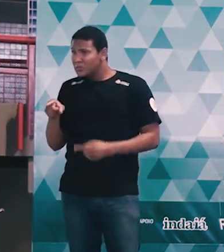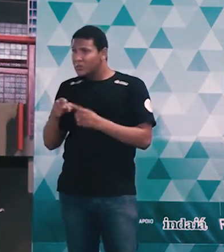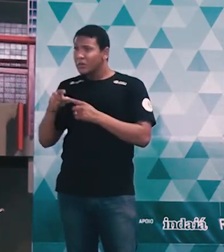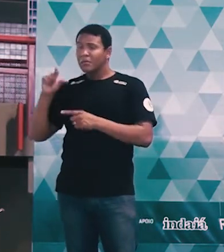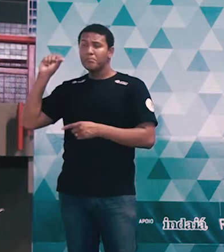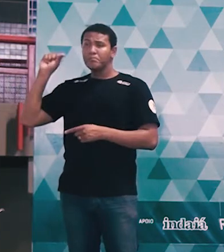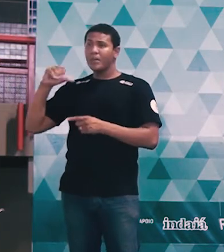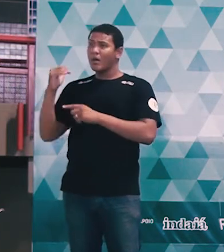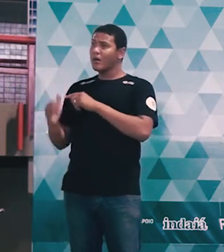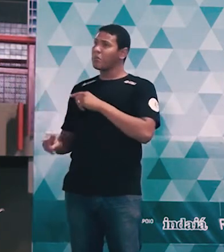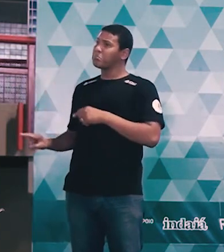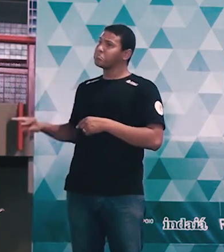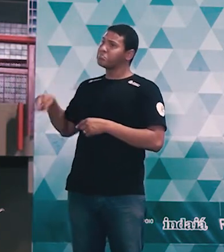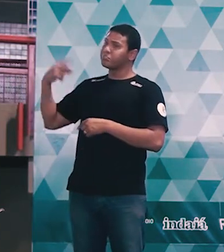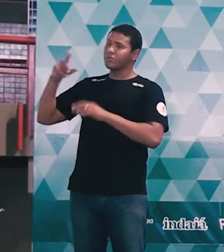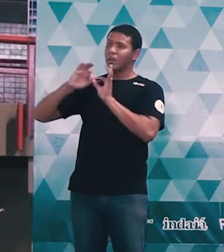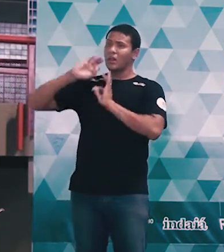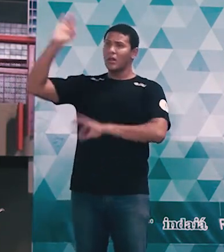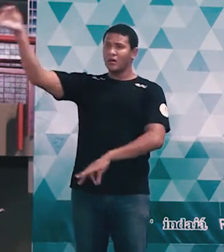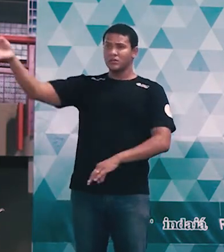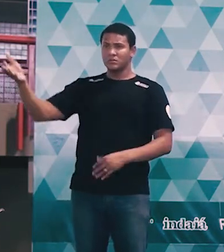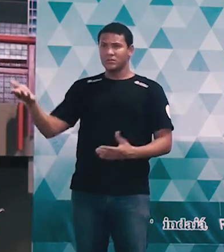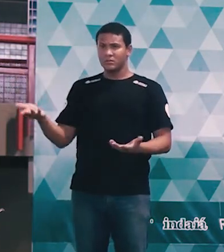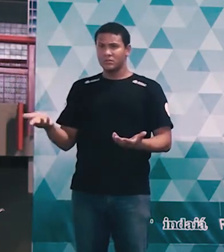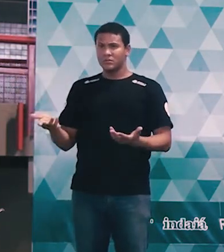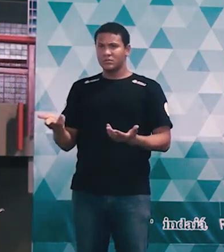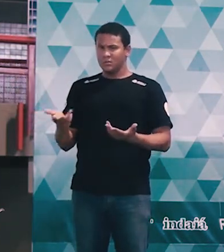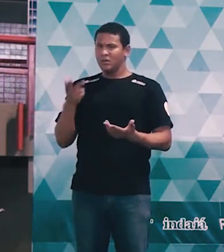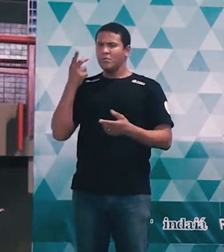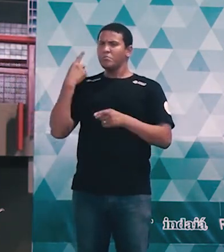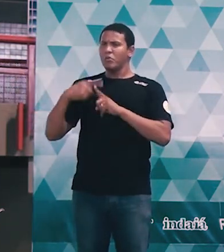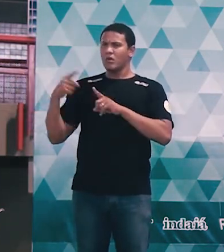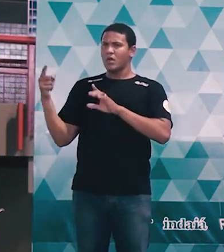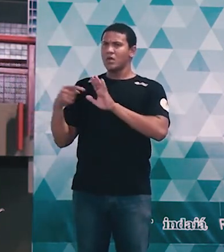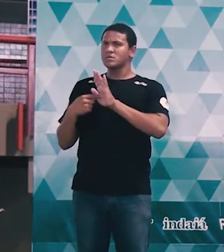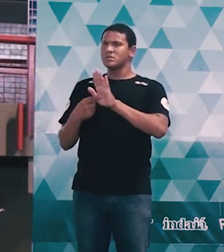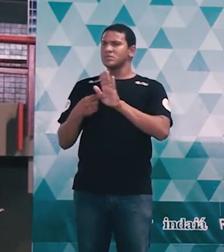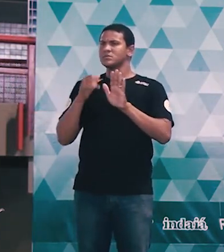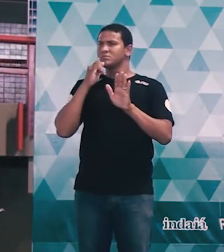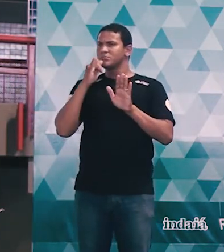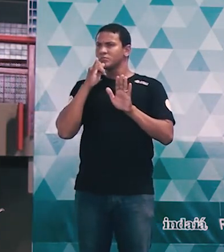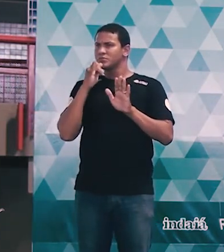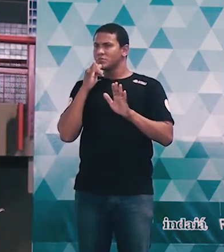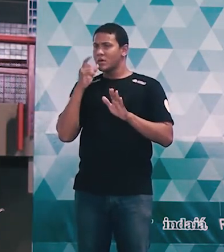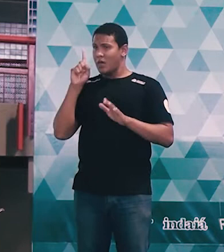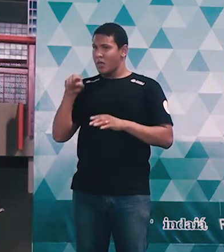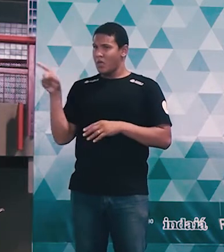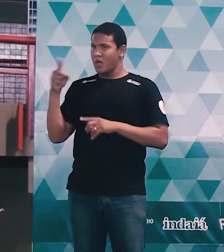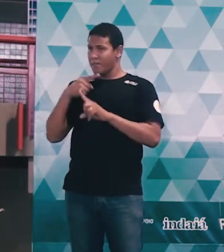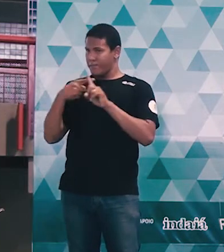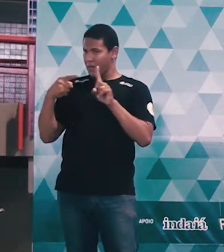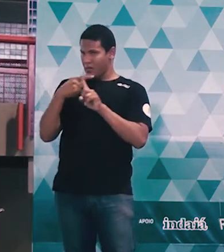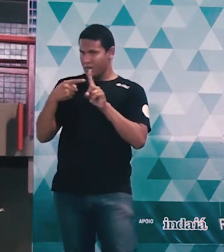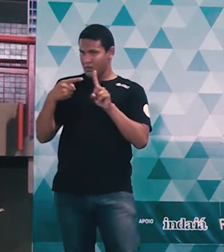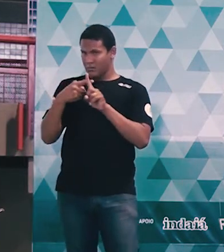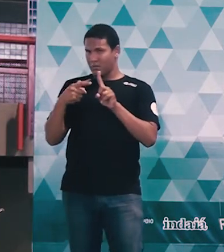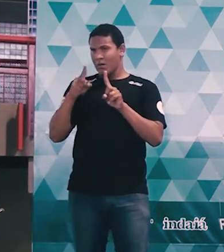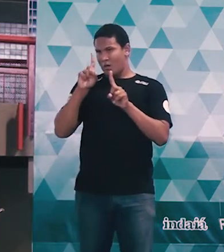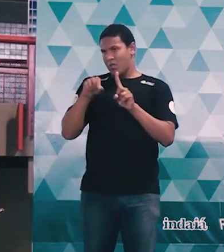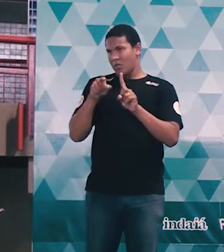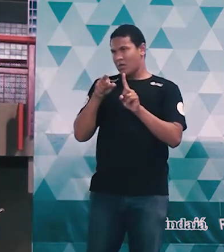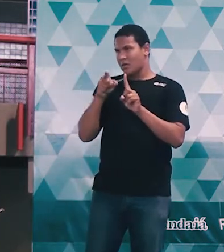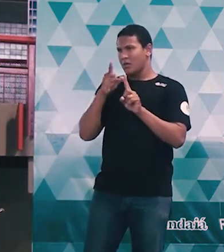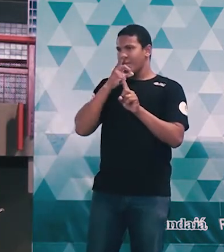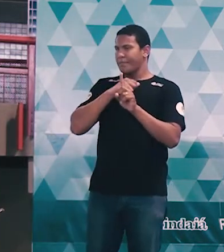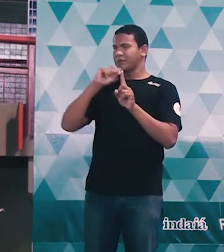que eu estou colocando exatamente esse exemplo? Para mostrar para vocês o seguinte: a média é uma medida de tendência central que é a